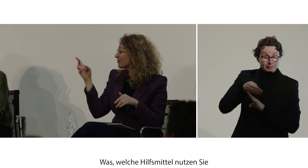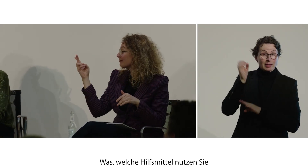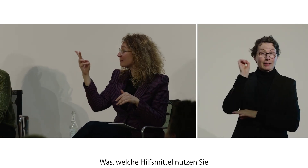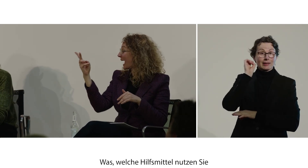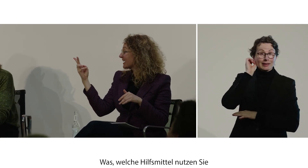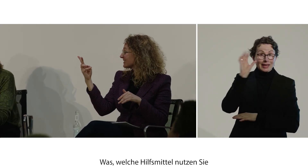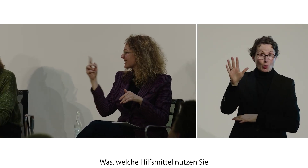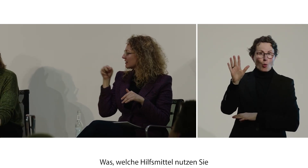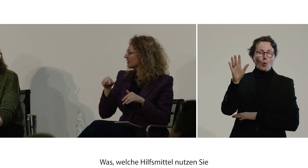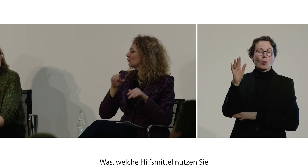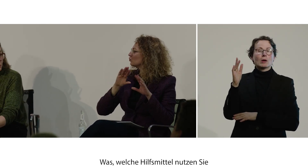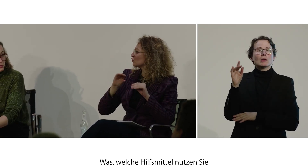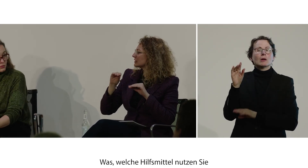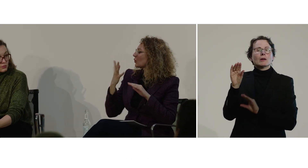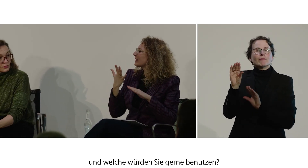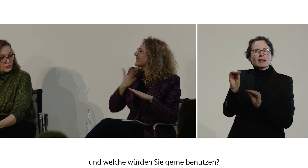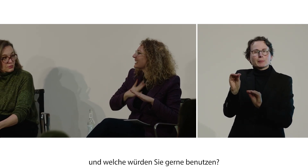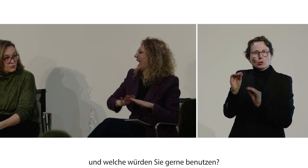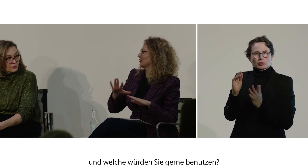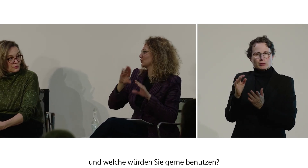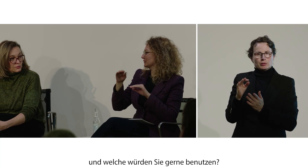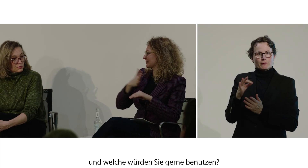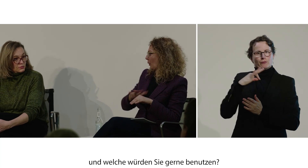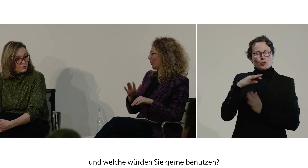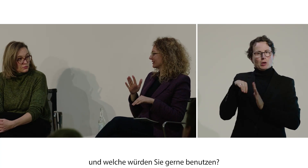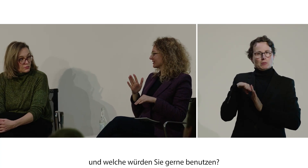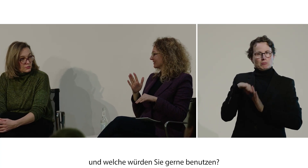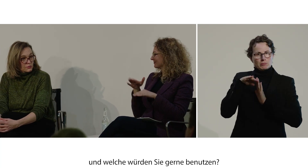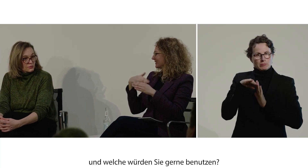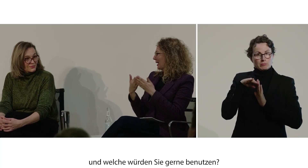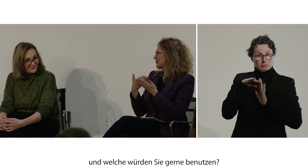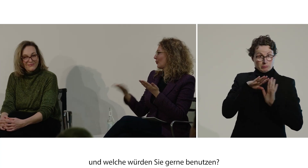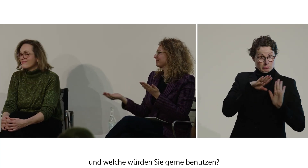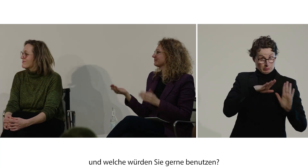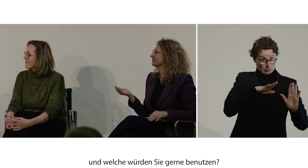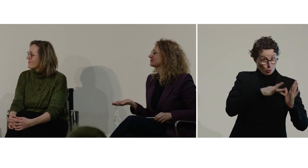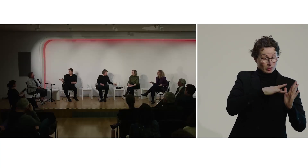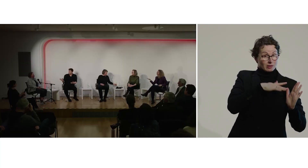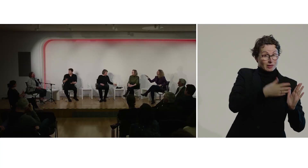welche Hilfsmittel nutzen Sie und welche würden Sie gerne benutzen?